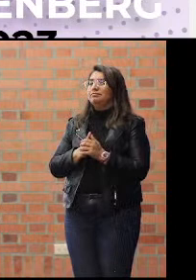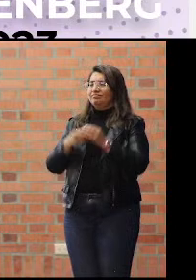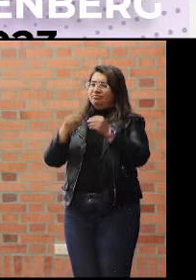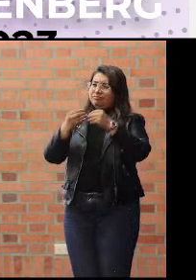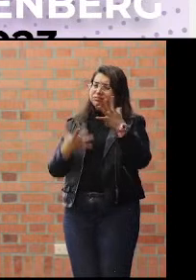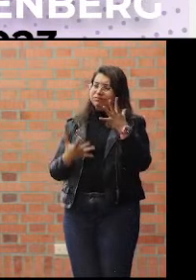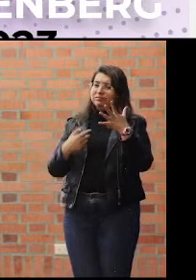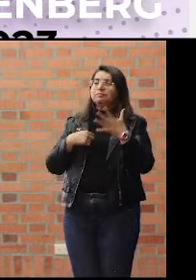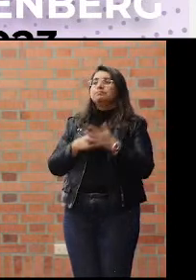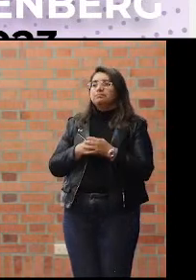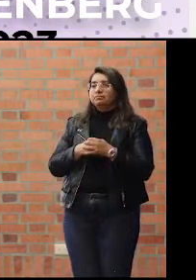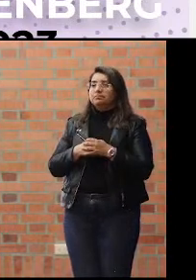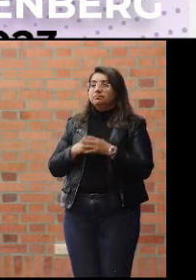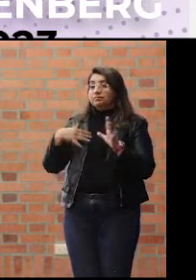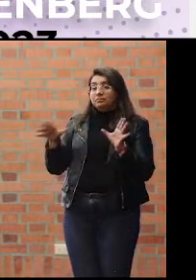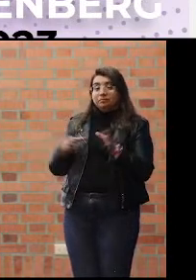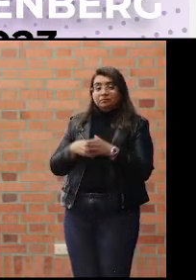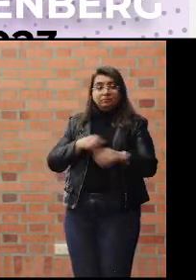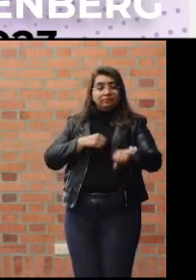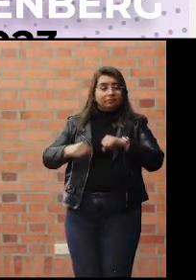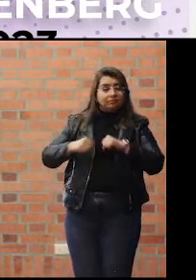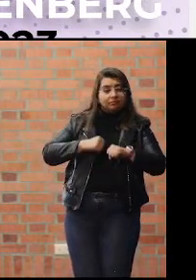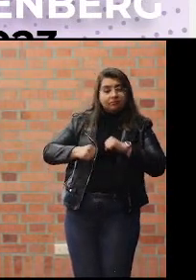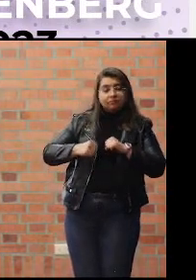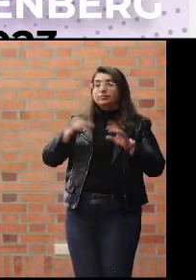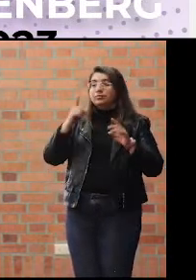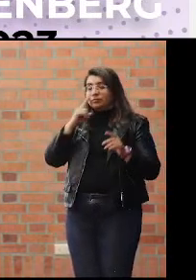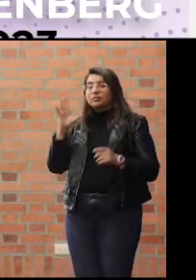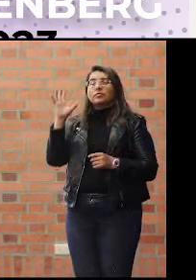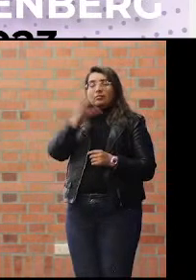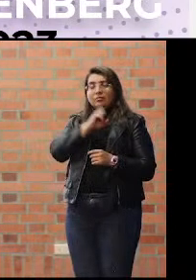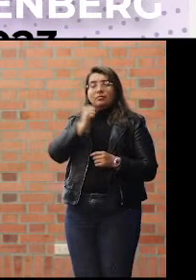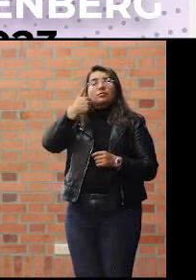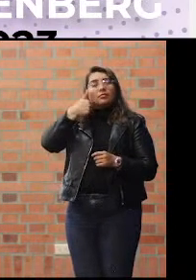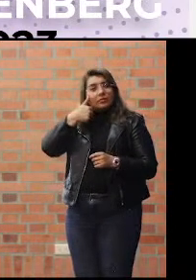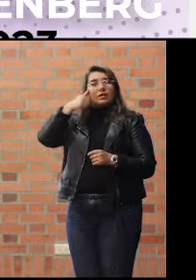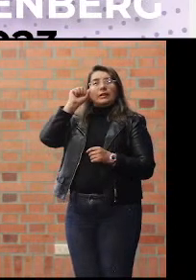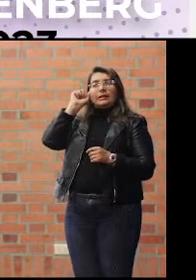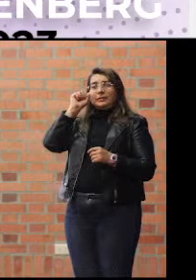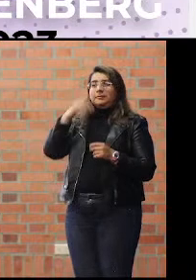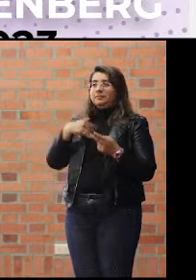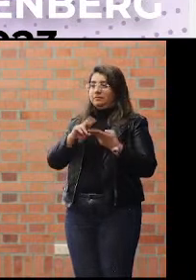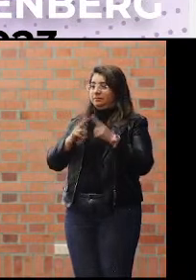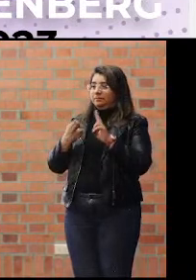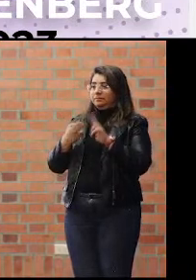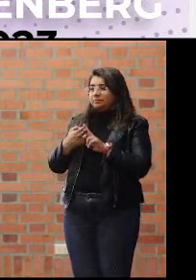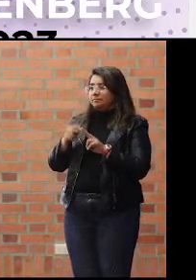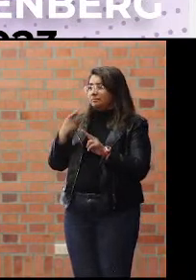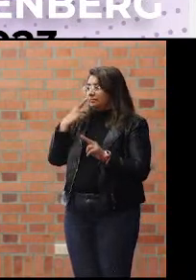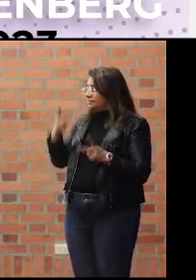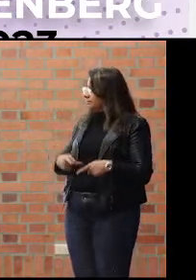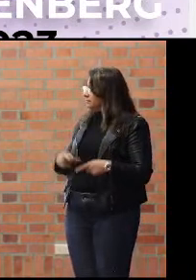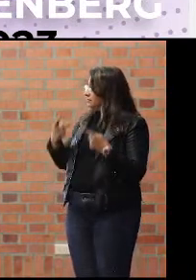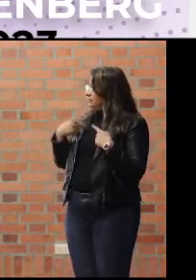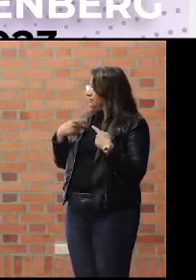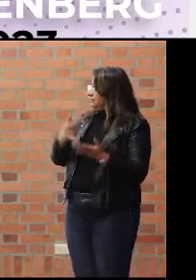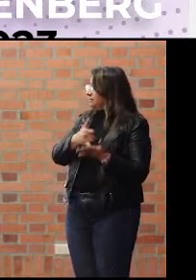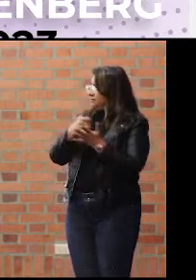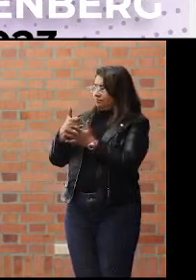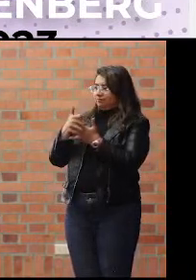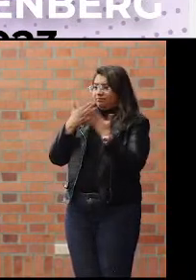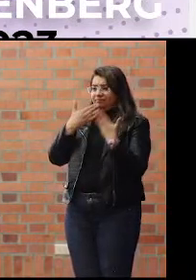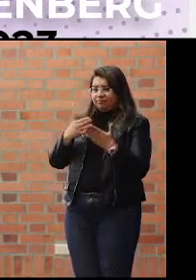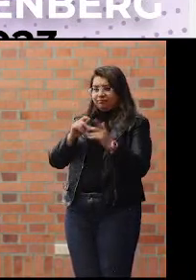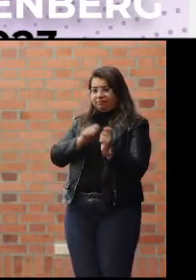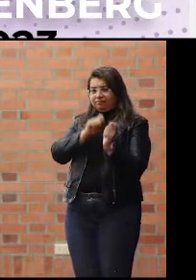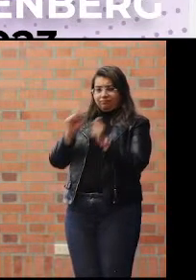cosas y te contagiaba tanto ese entusiasmo que su recuerdo nos empuja a otorgar el premio luz y bartender en el nombre de